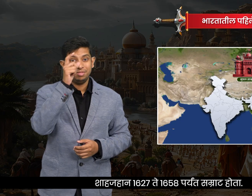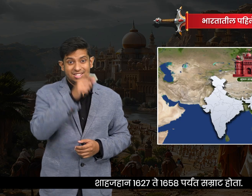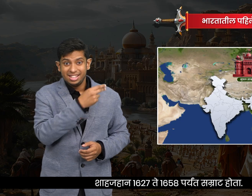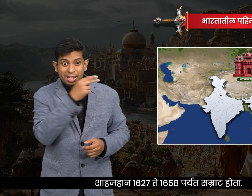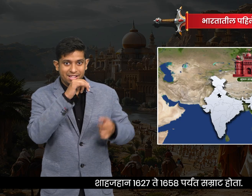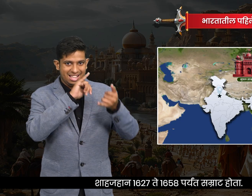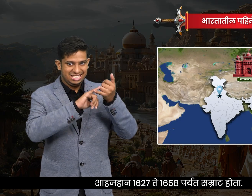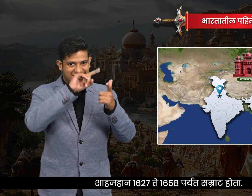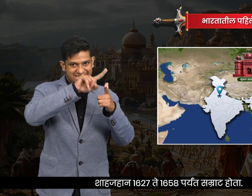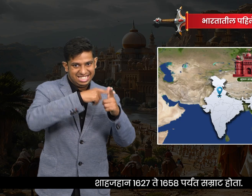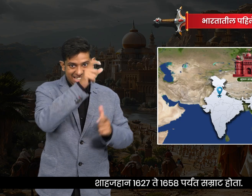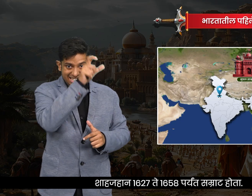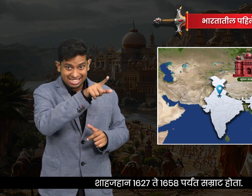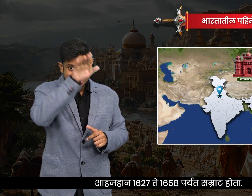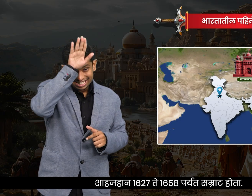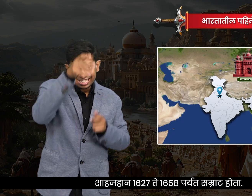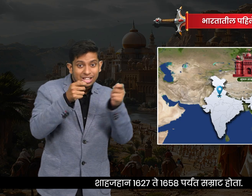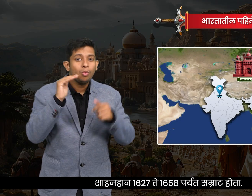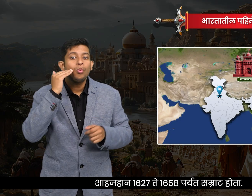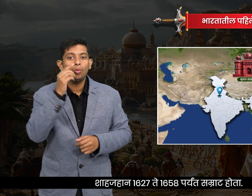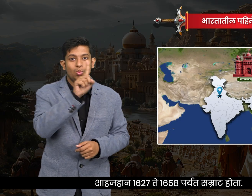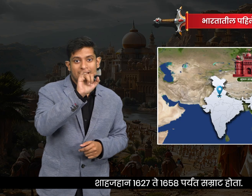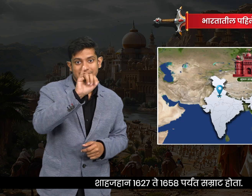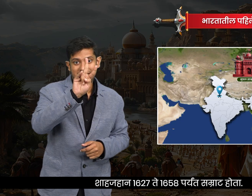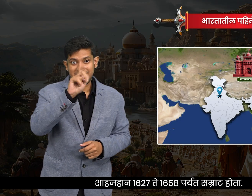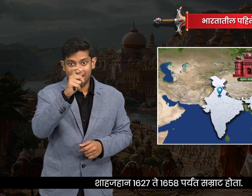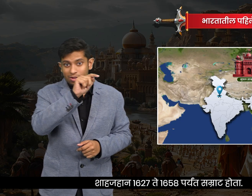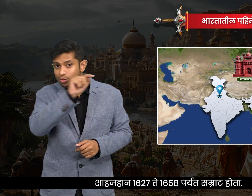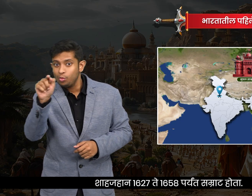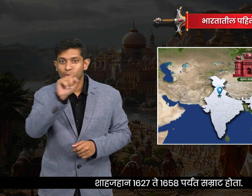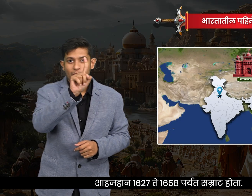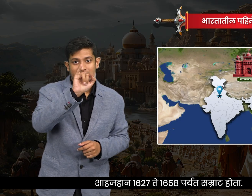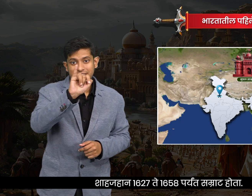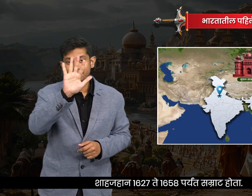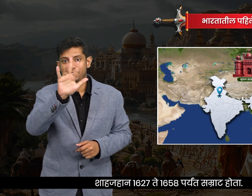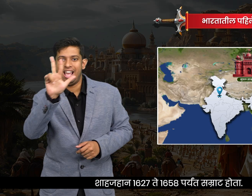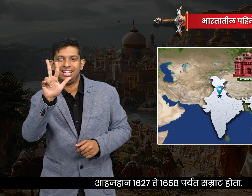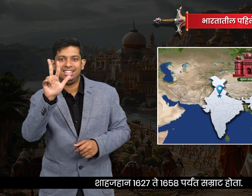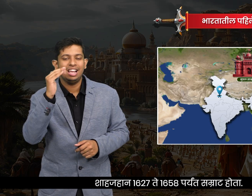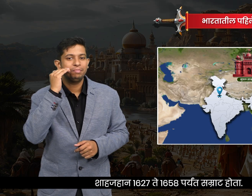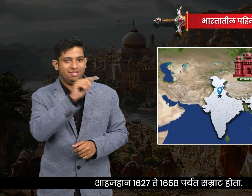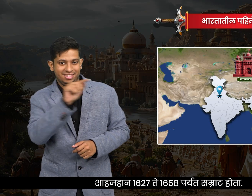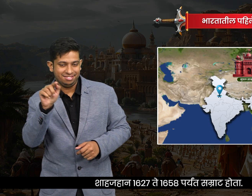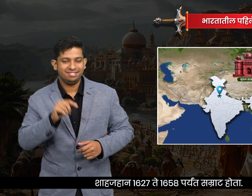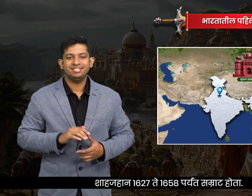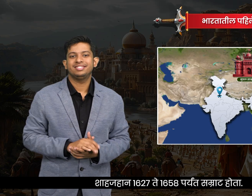शहाजहान 1627 से लेकर 1658 पर्यंत सम्राट होता.